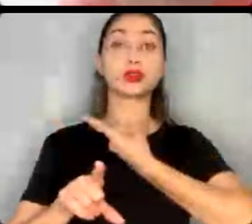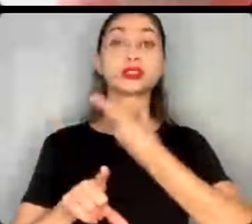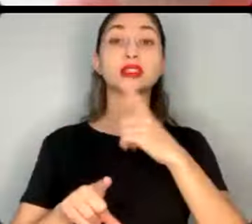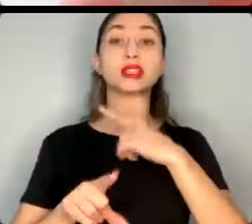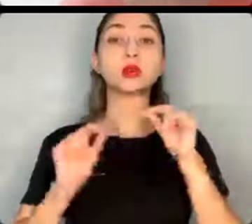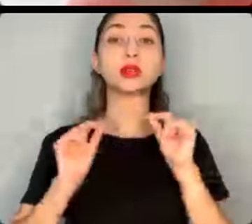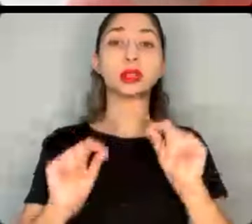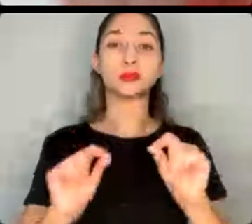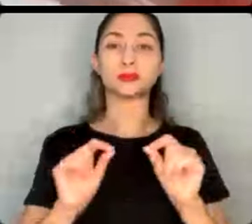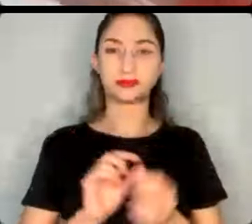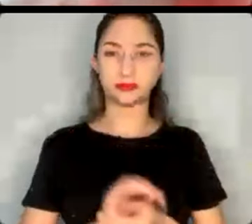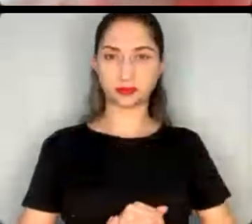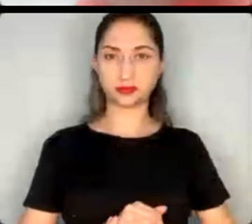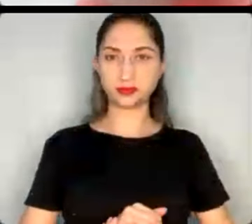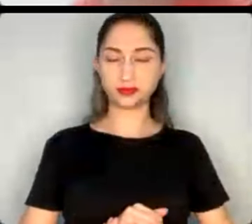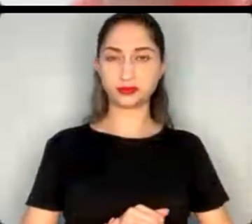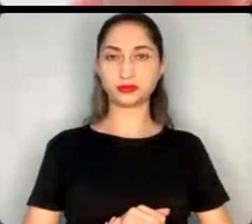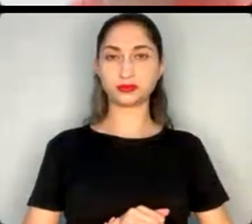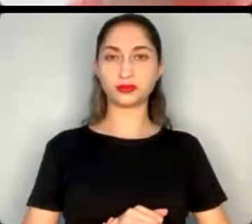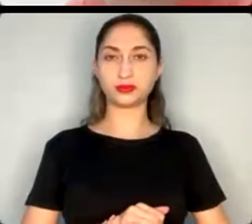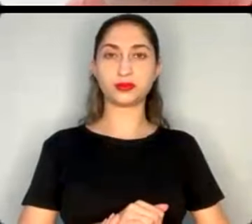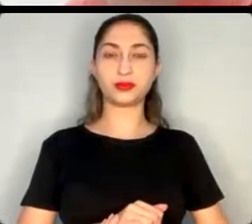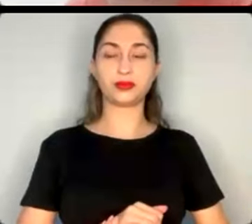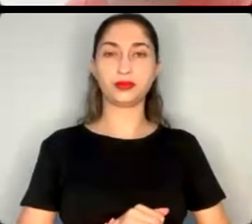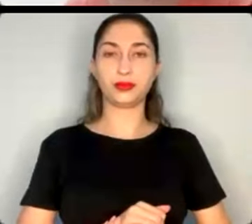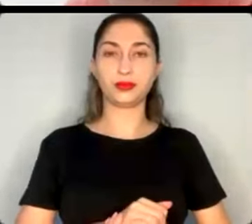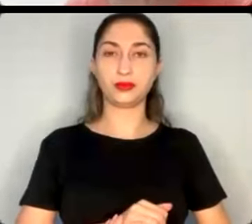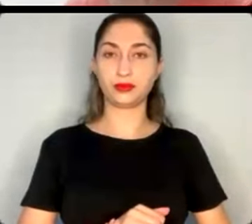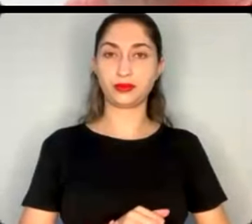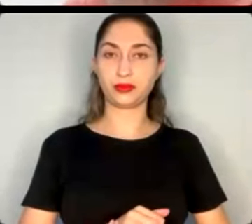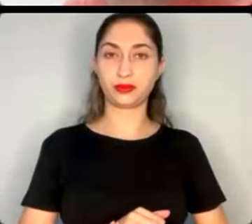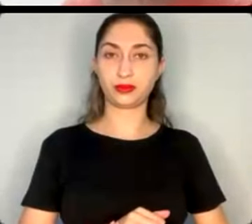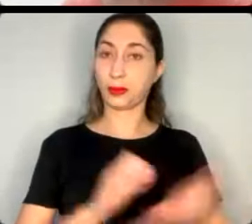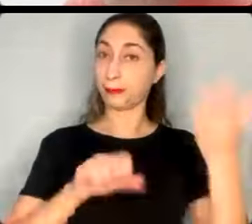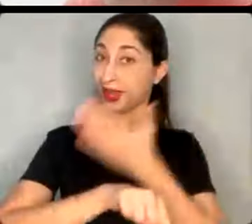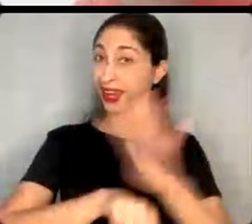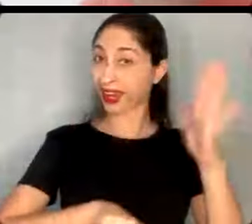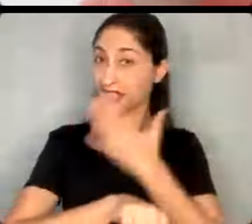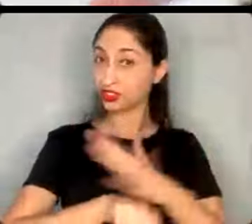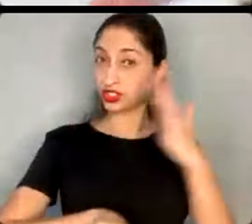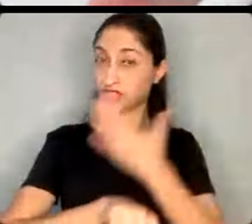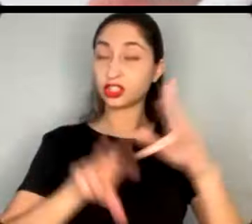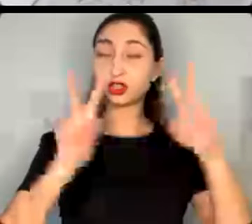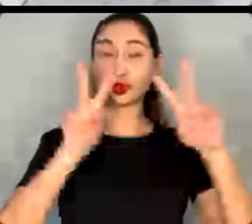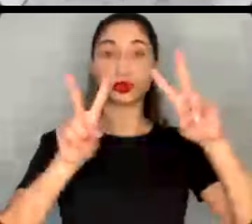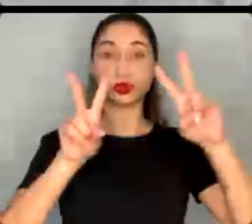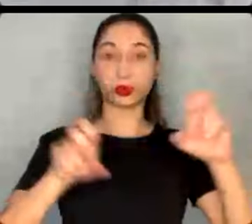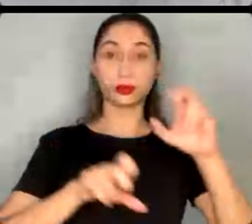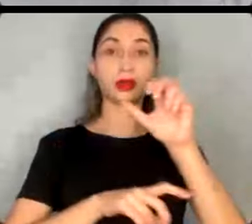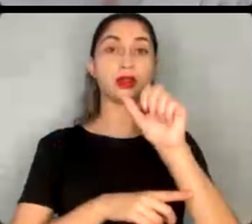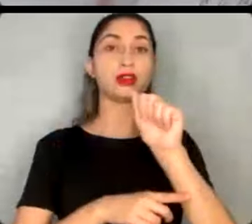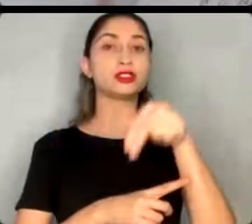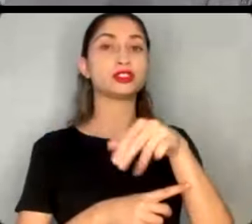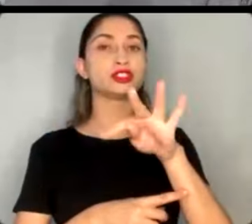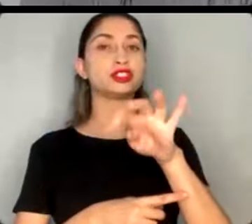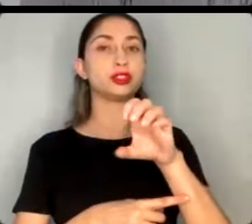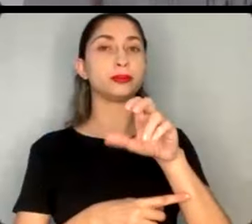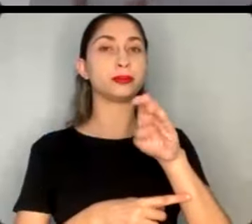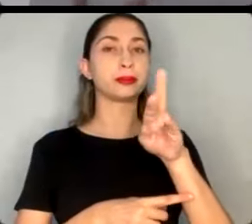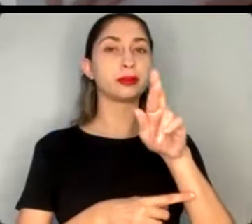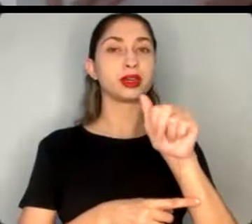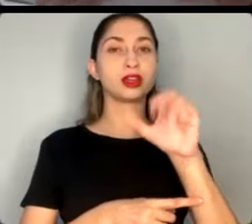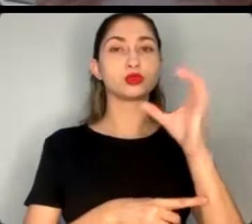ateliê. Então, esse ateliê, ele vai falar do antebraço. A gente tem